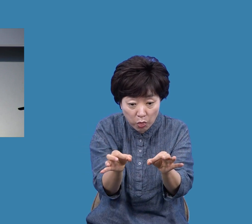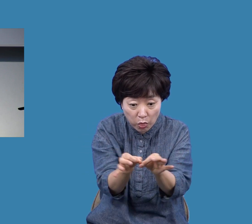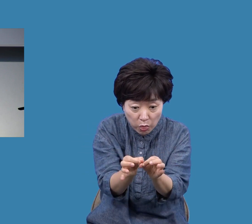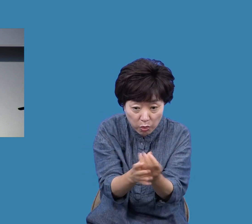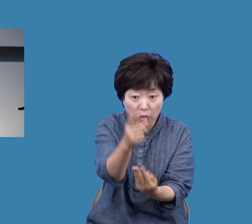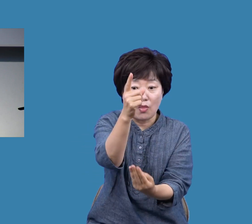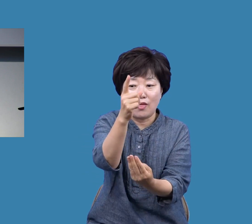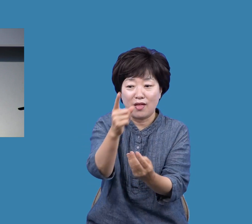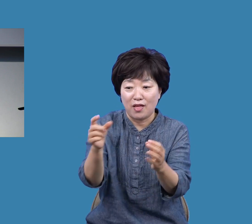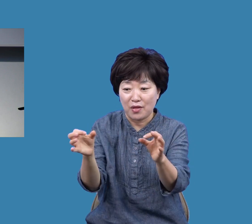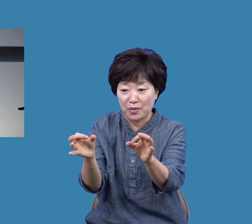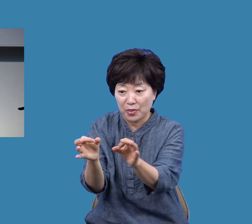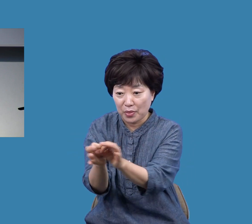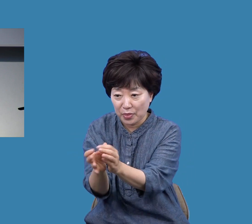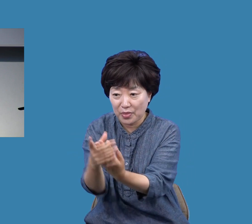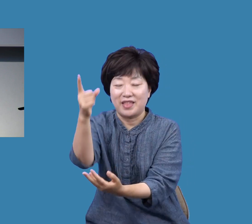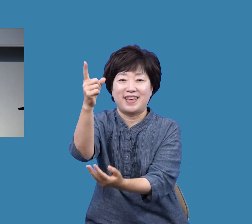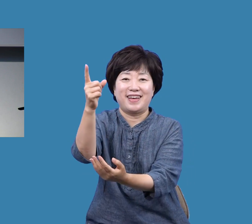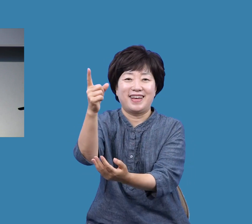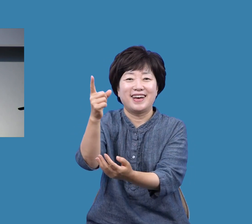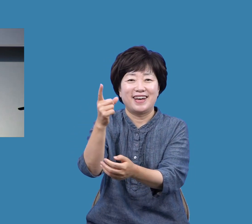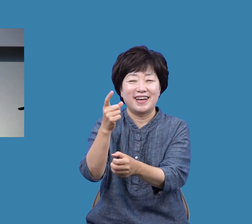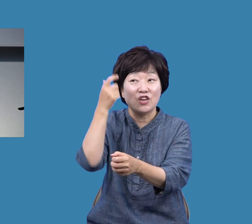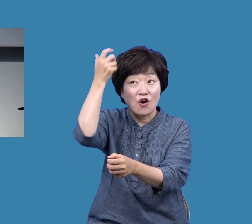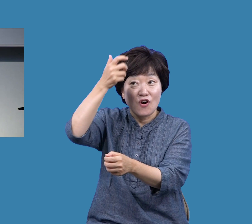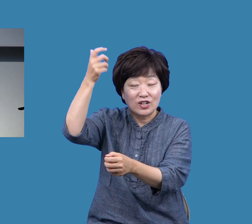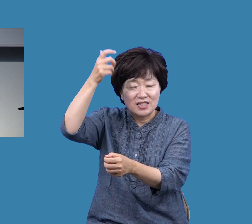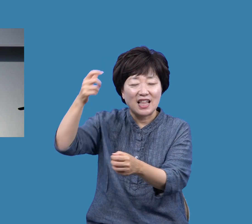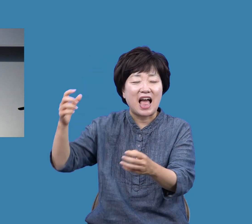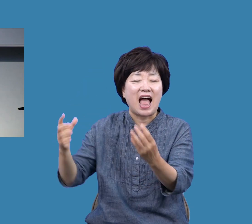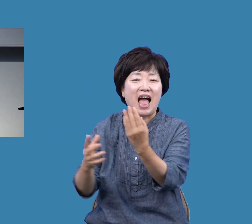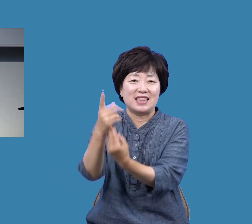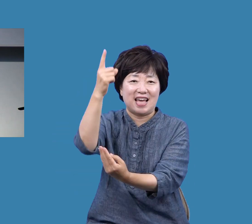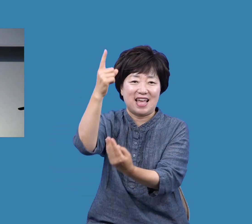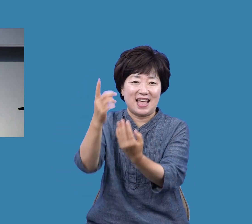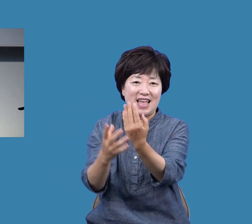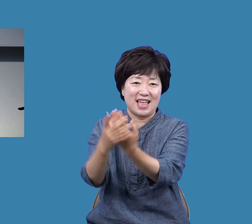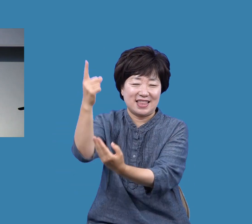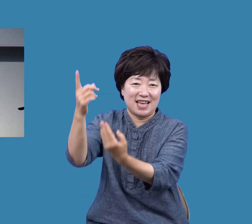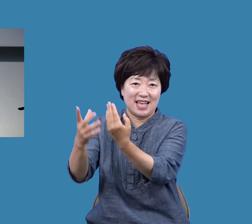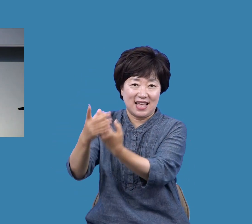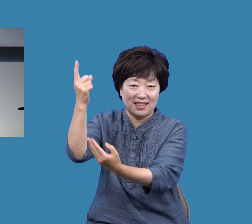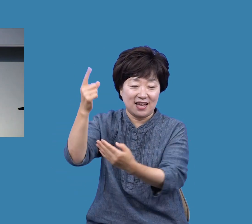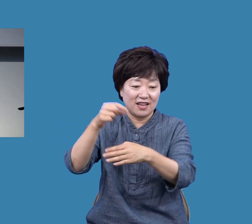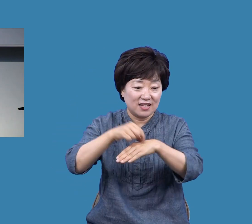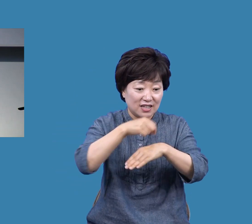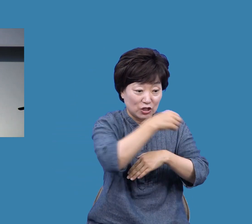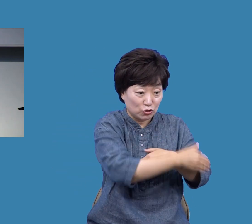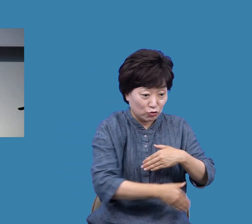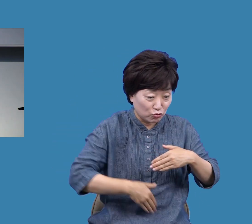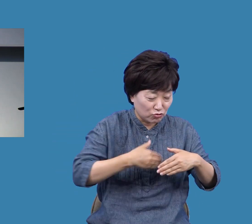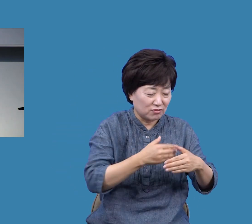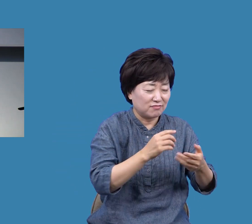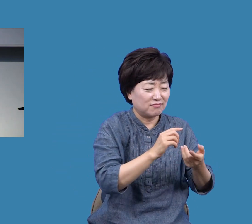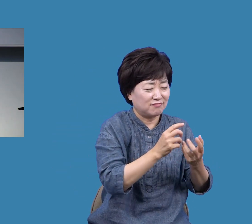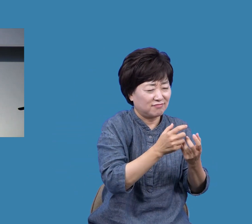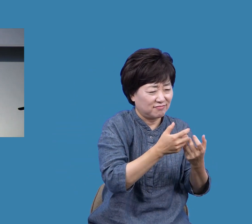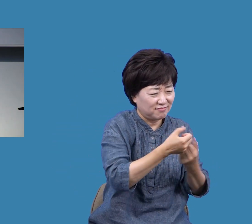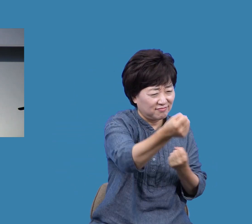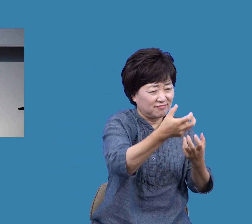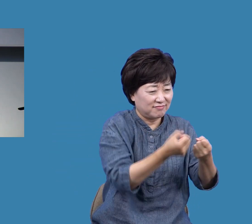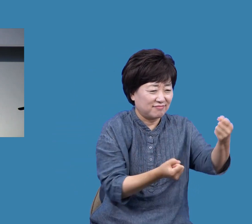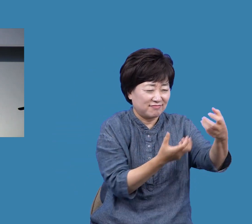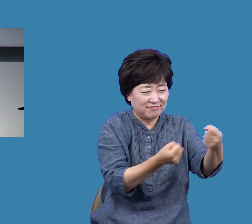영은요 하나가 되게 하는 속성이 있어요. 영은 계속 하나 되게 하는 속성이 있고 육은 계속 갈라지게 하고 나눠지게 하는 속성이